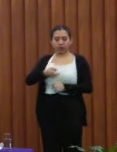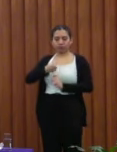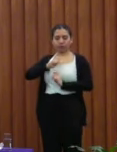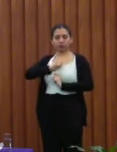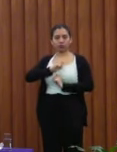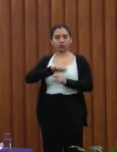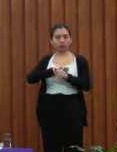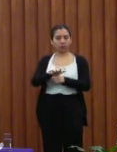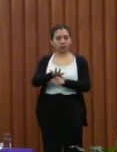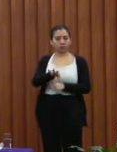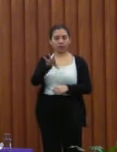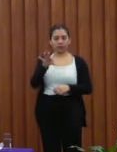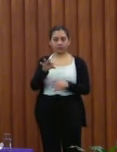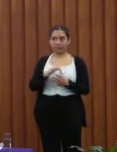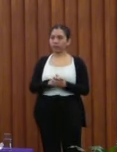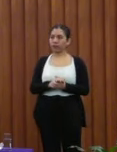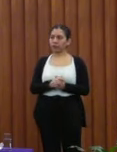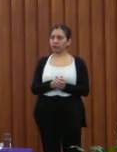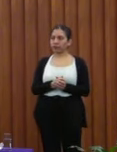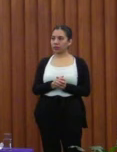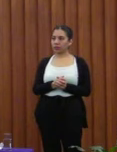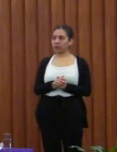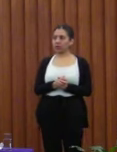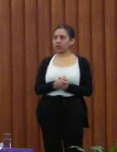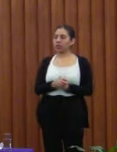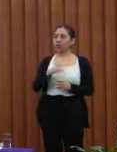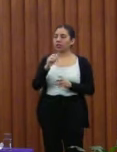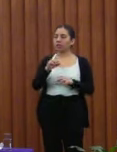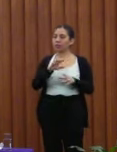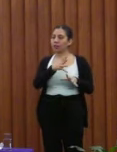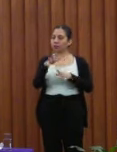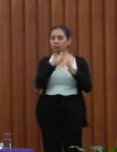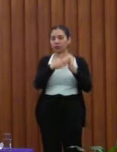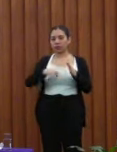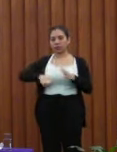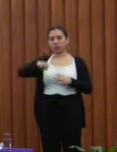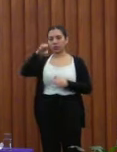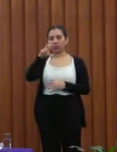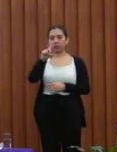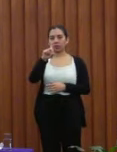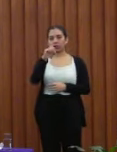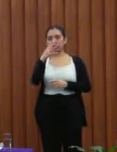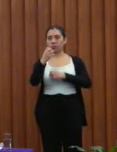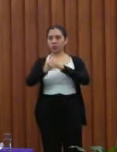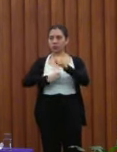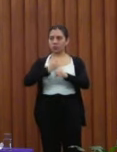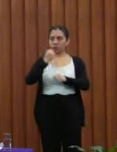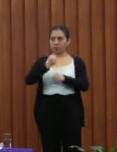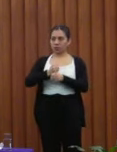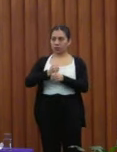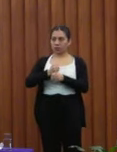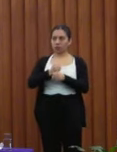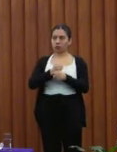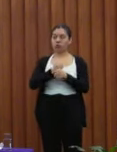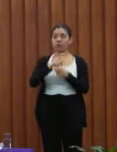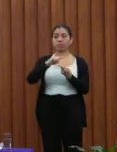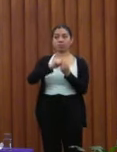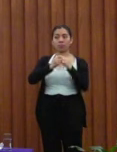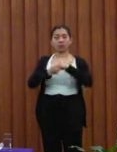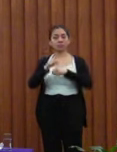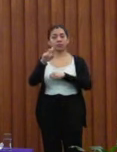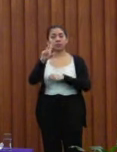La edad de las víctimas fueron 34 años de edad, las de las mujeres trans es menor a ese promedio,